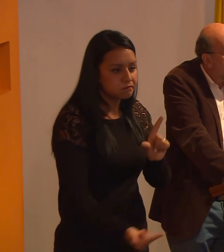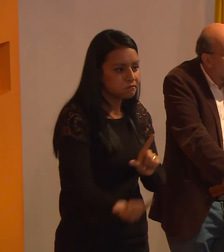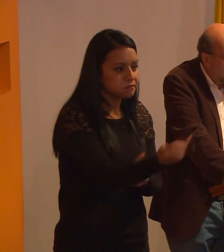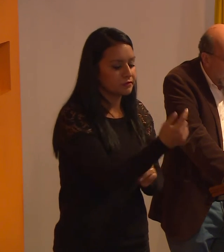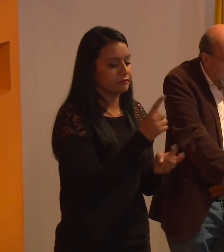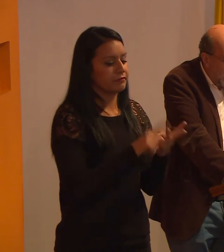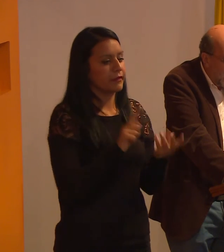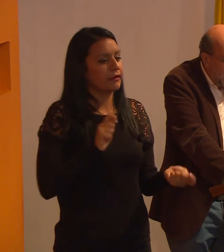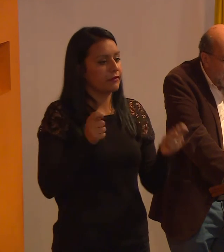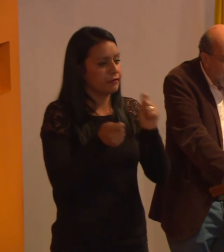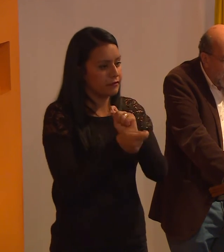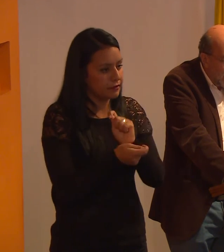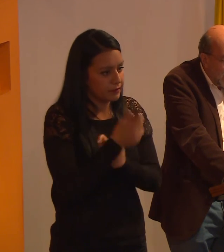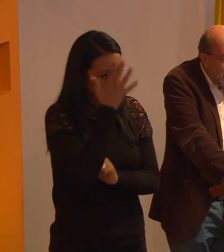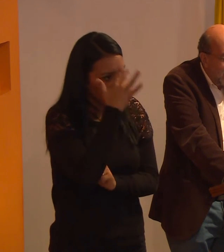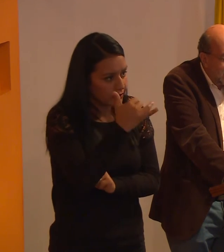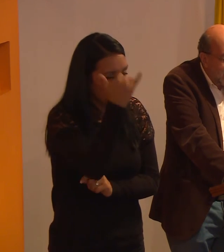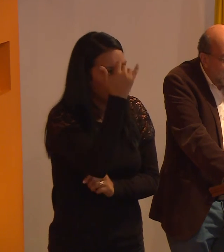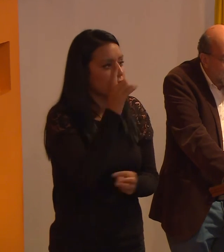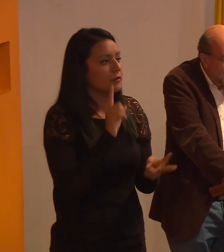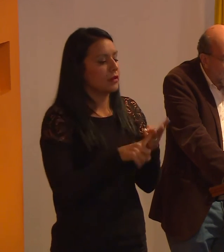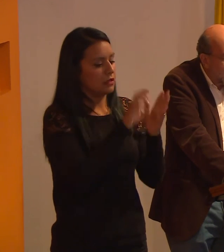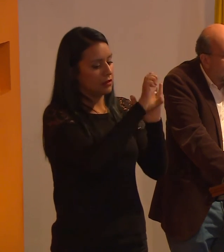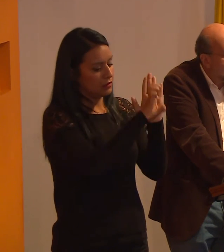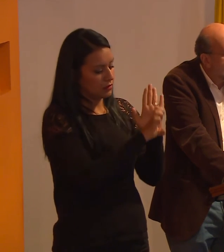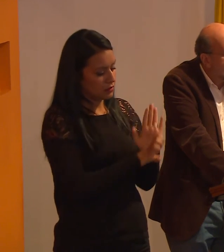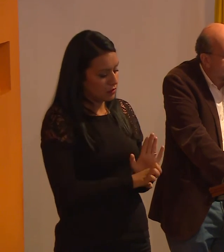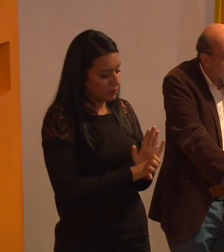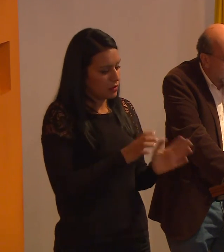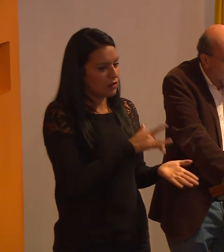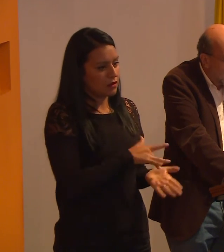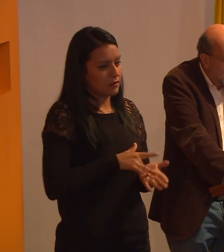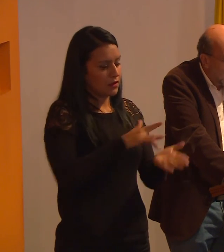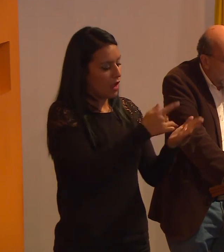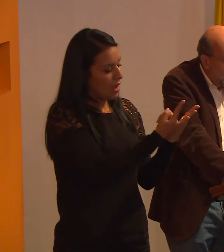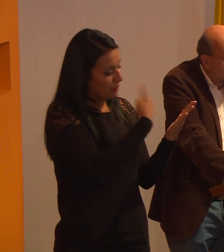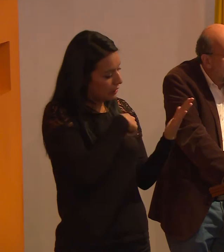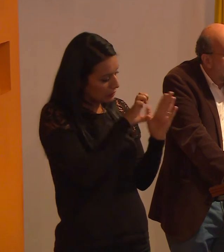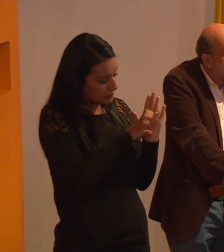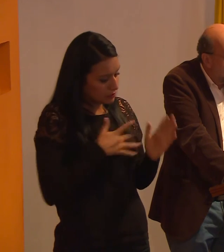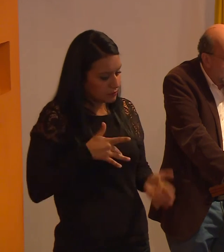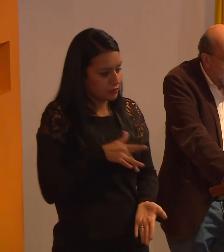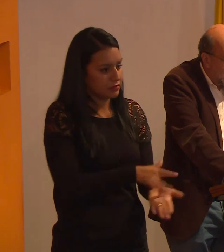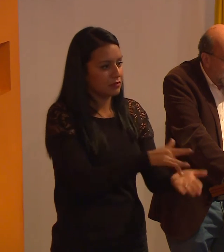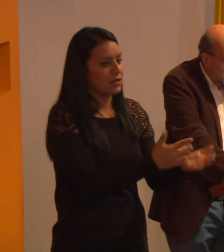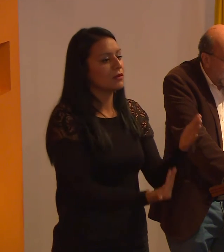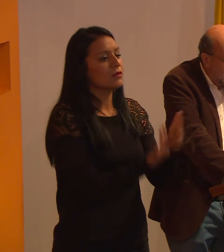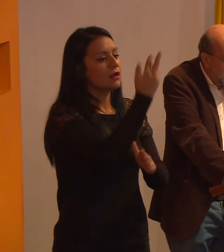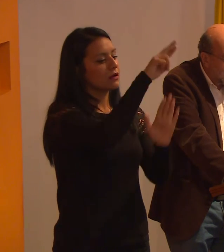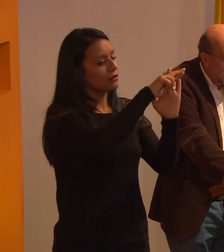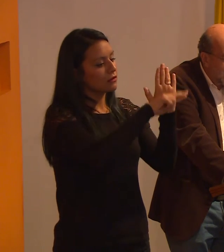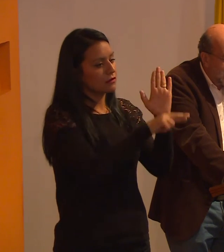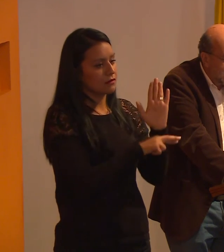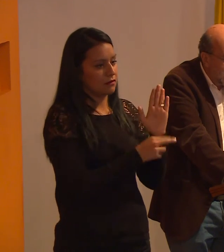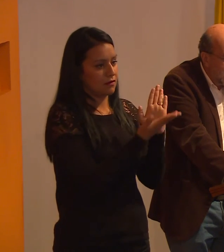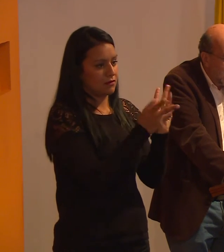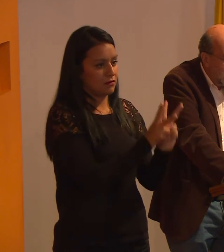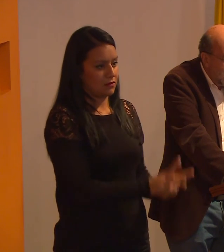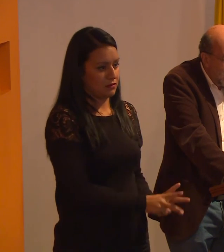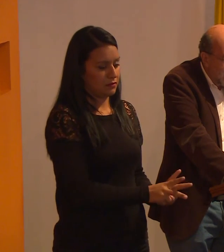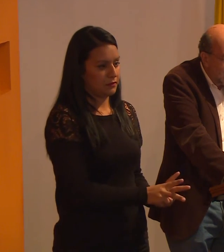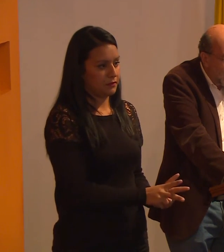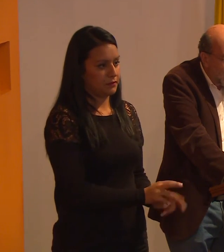la reforma académica, el estatuto de participación, una nueva reglamentación